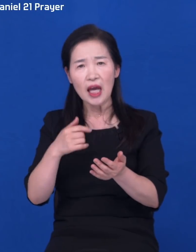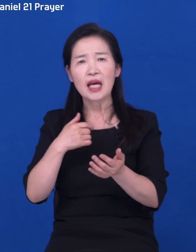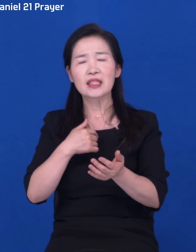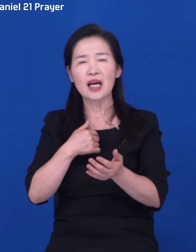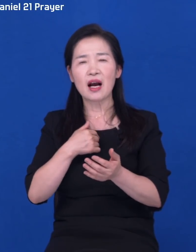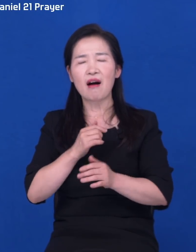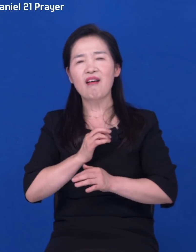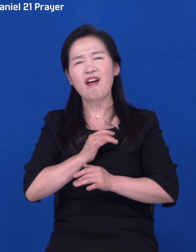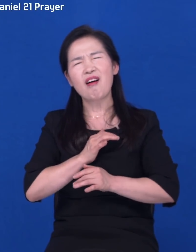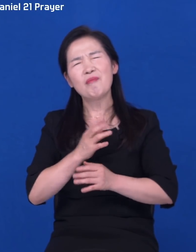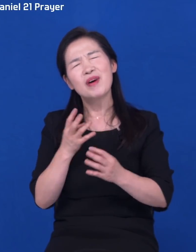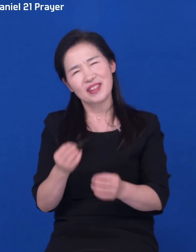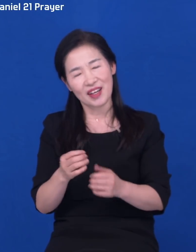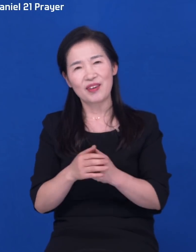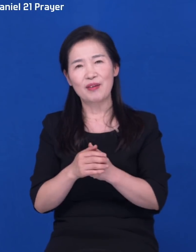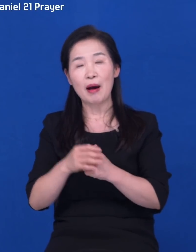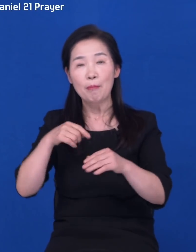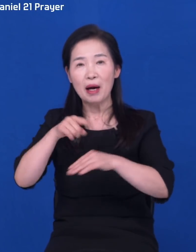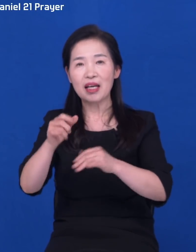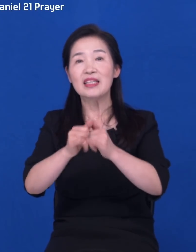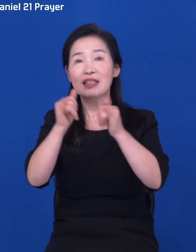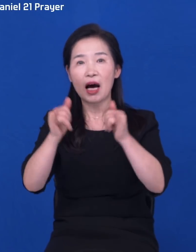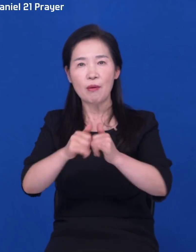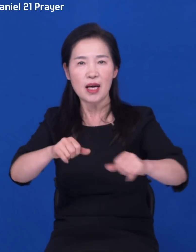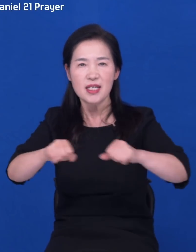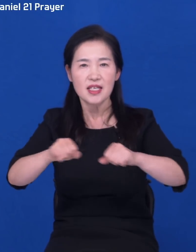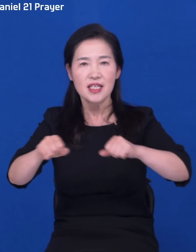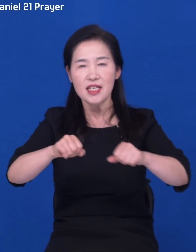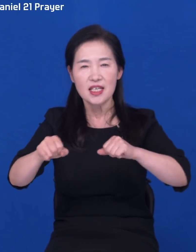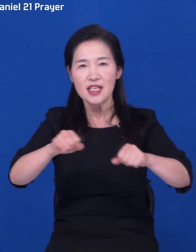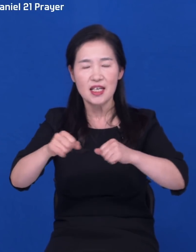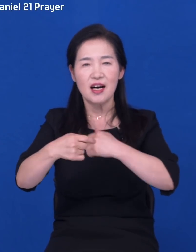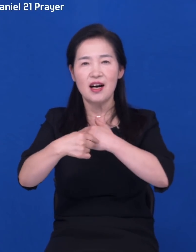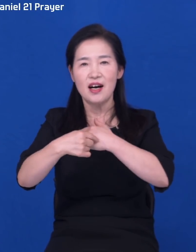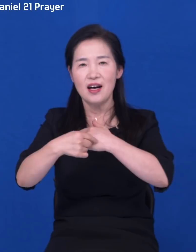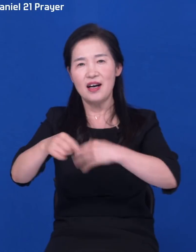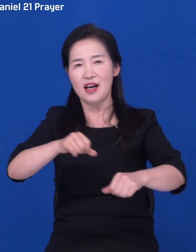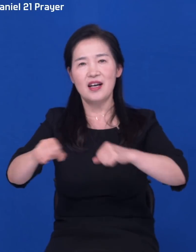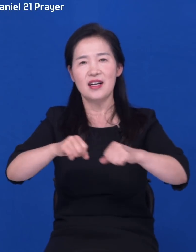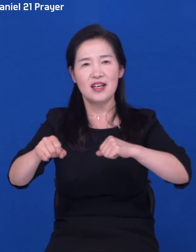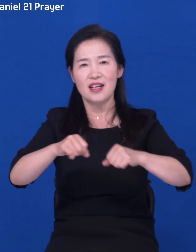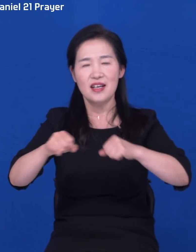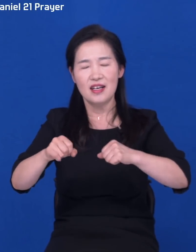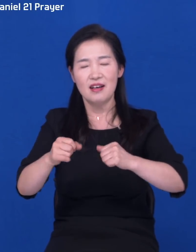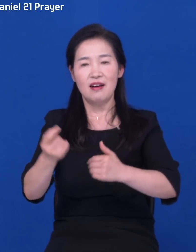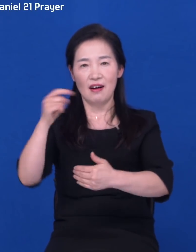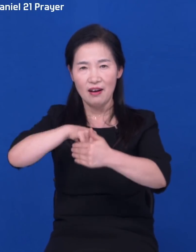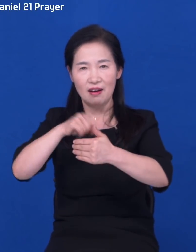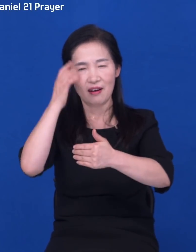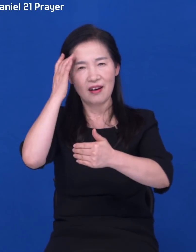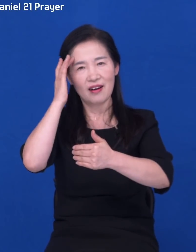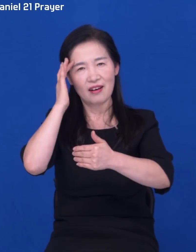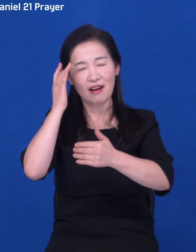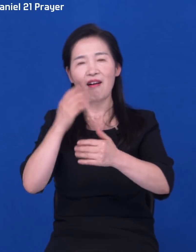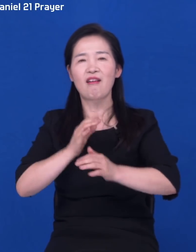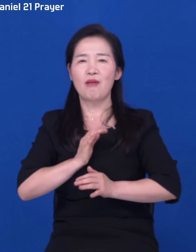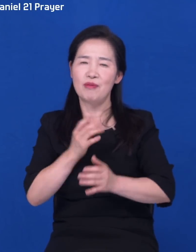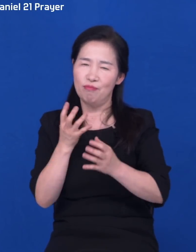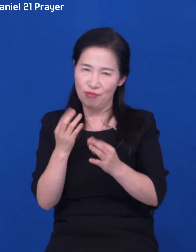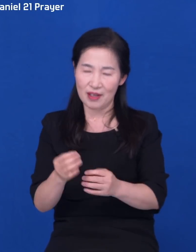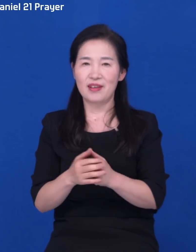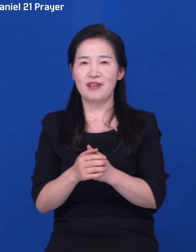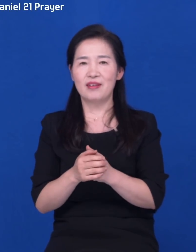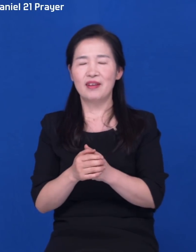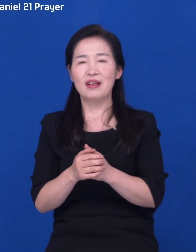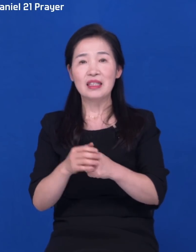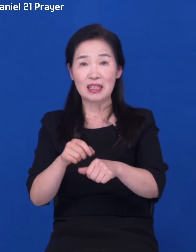겁쟁이였어요. 밖에서 사회생활할 때는 겁쟁이가 절대 아닌 것처럼 비춰졌지만 어렸을 때부터 저는 병원 가는